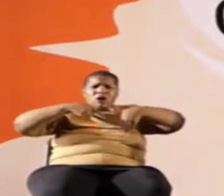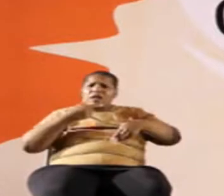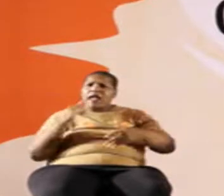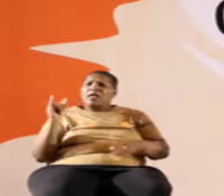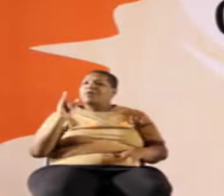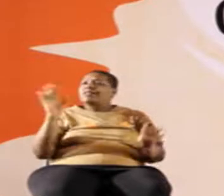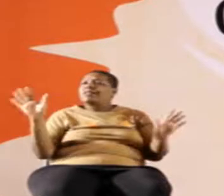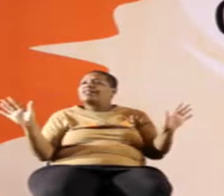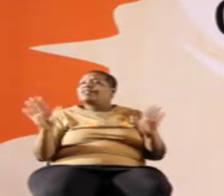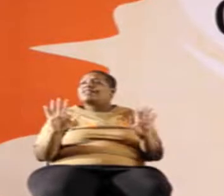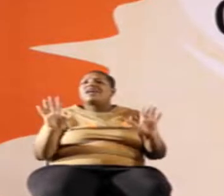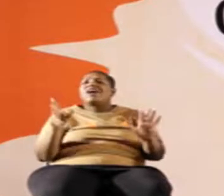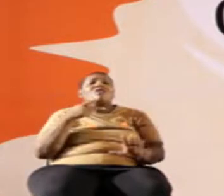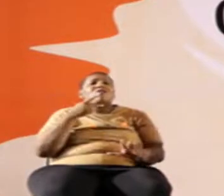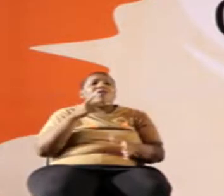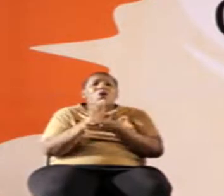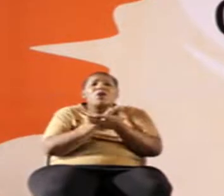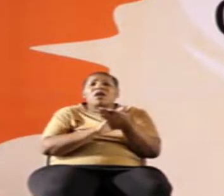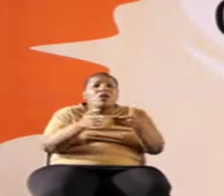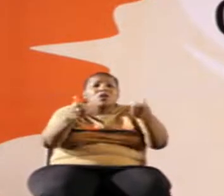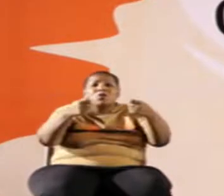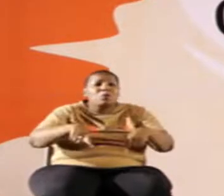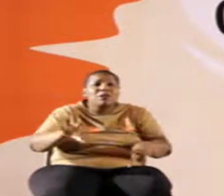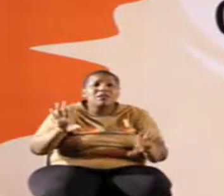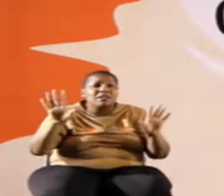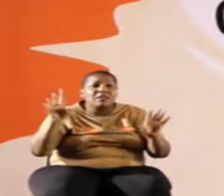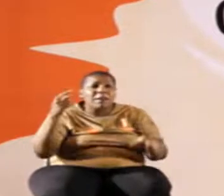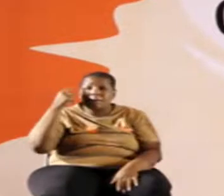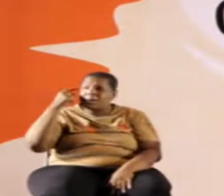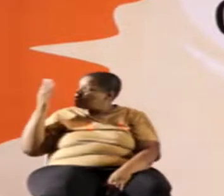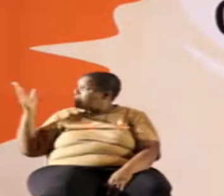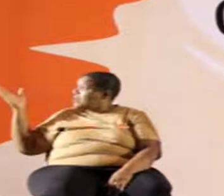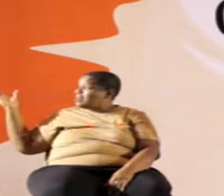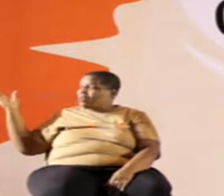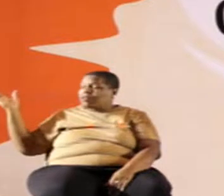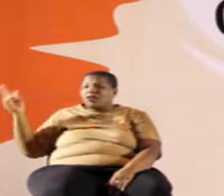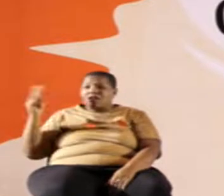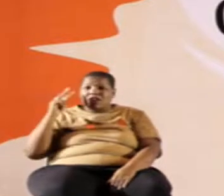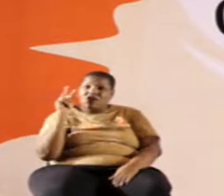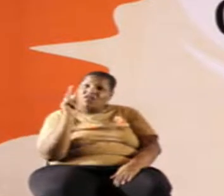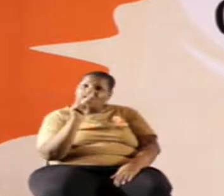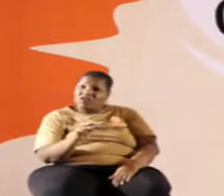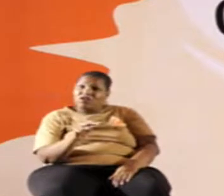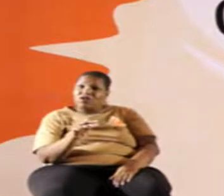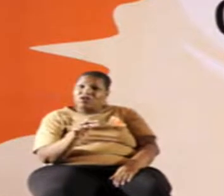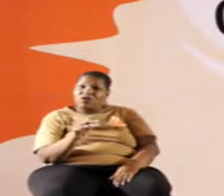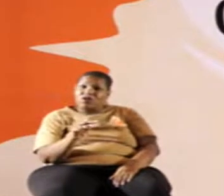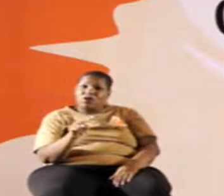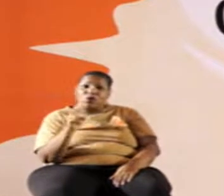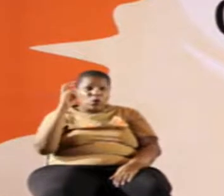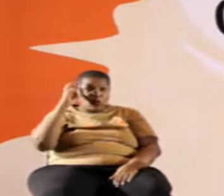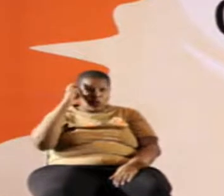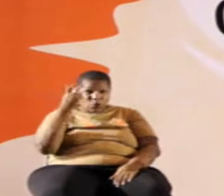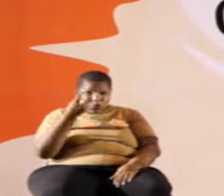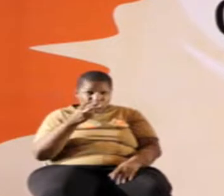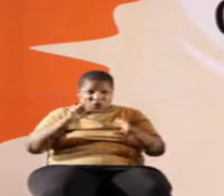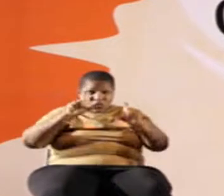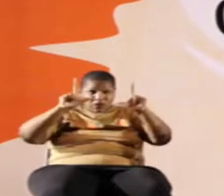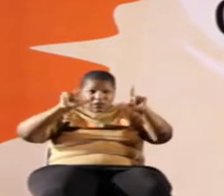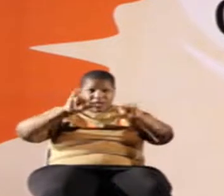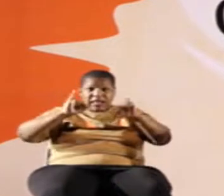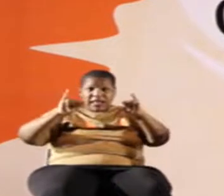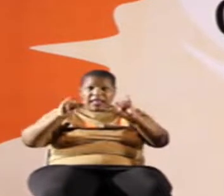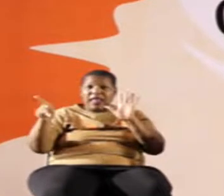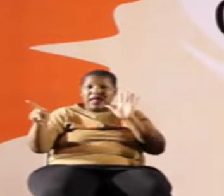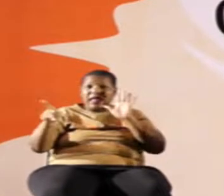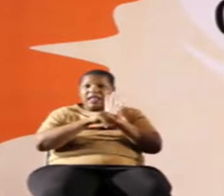ori. Não está falando, não precisa pensar. Você viu, cultura midiática é lugar de